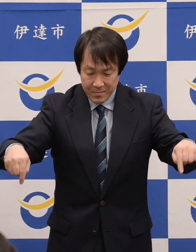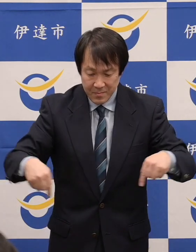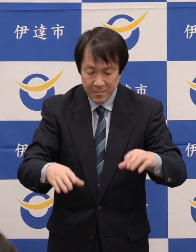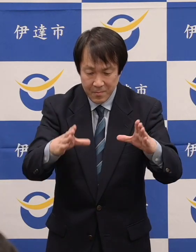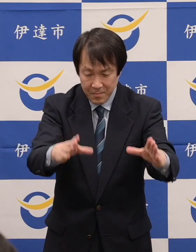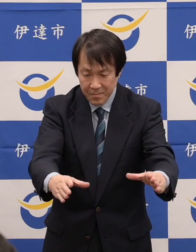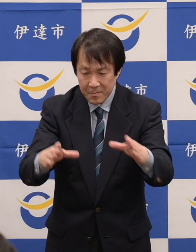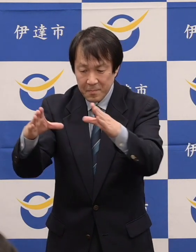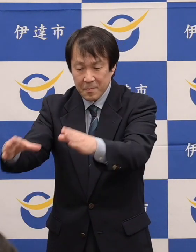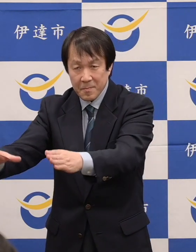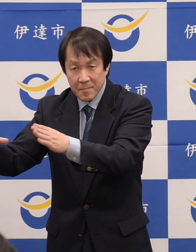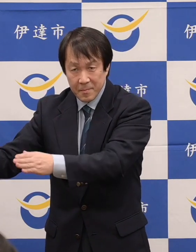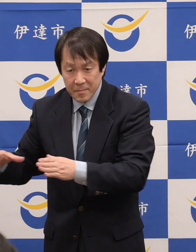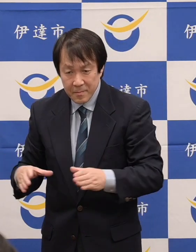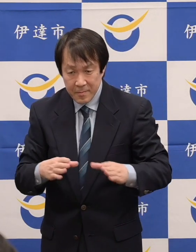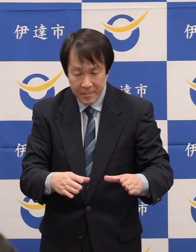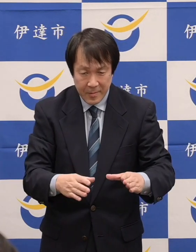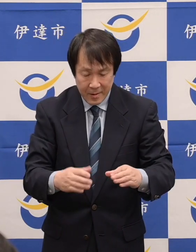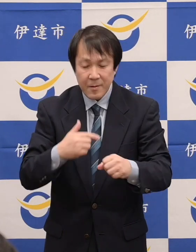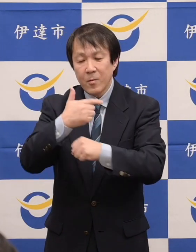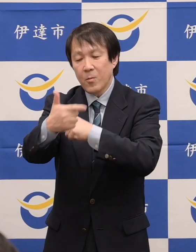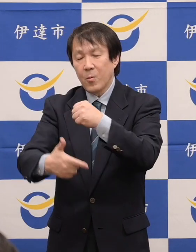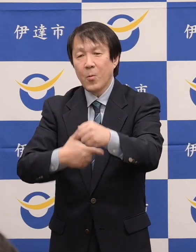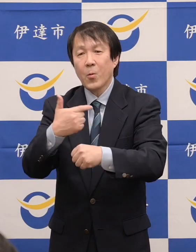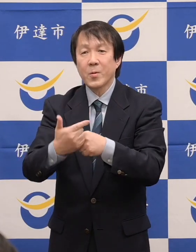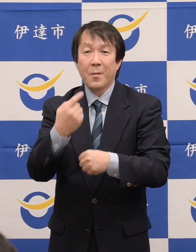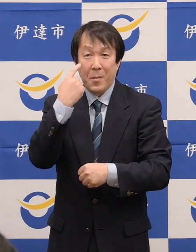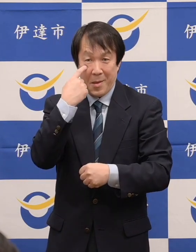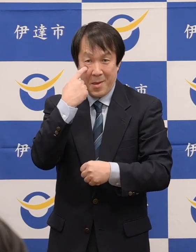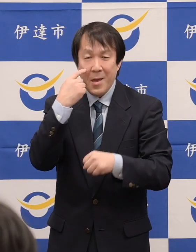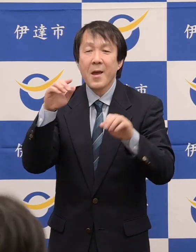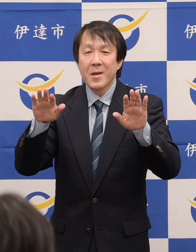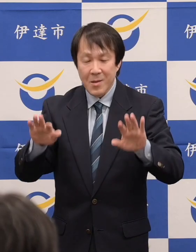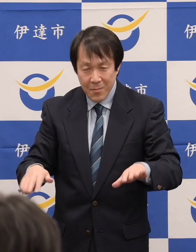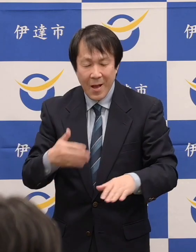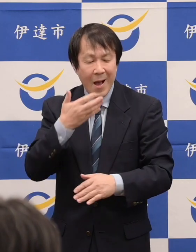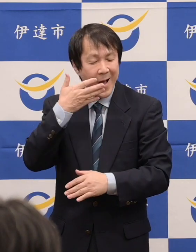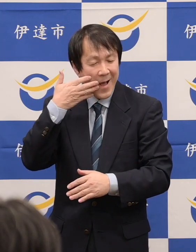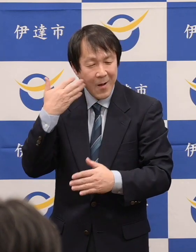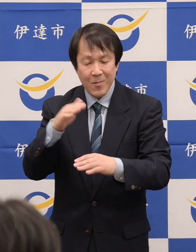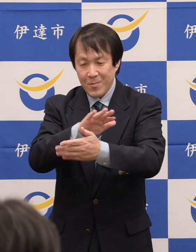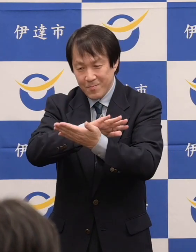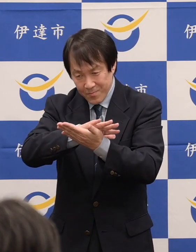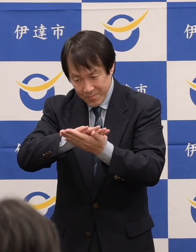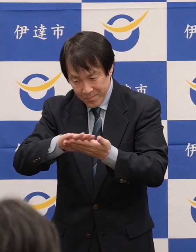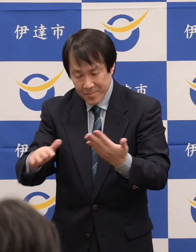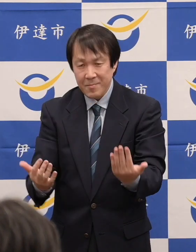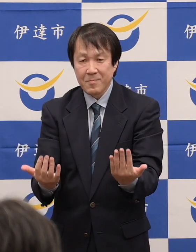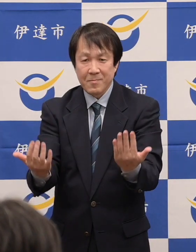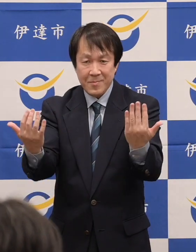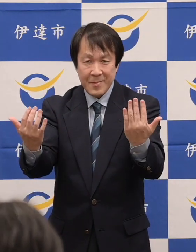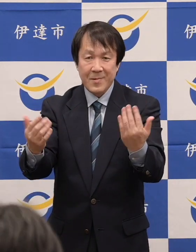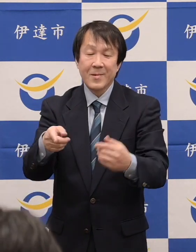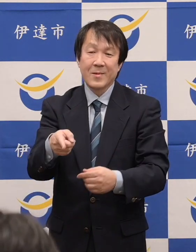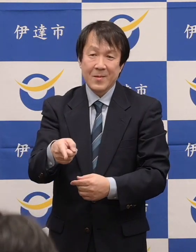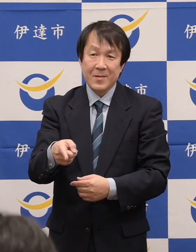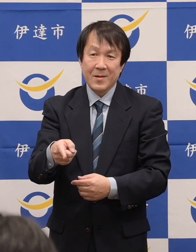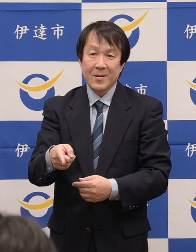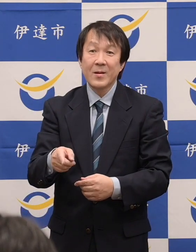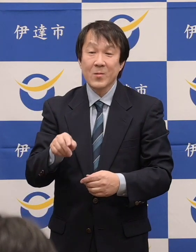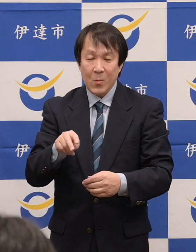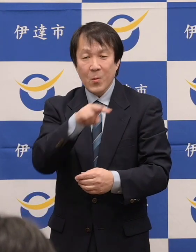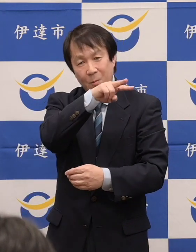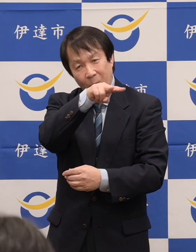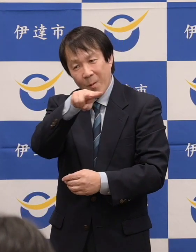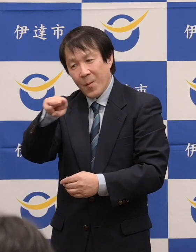それからほぼ6年近く経っています。今は青々とした芝生になっているなということで、それが見渡せる